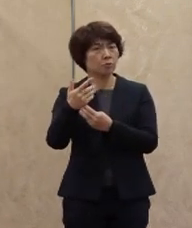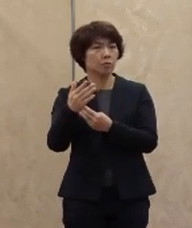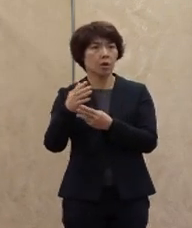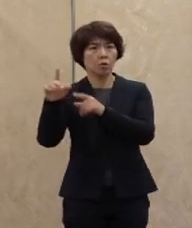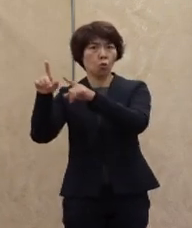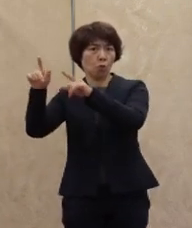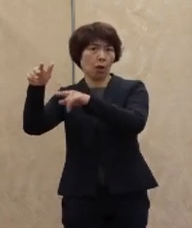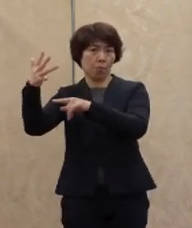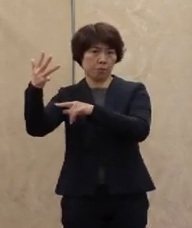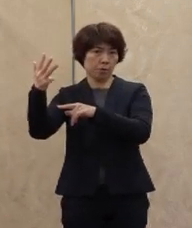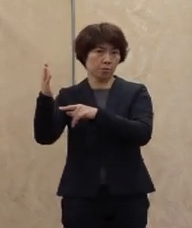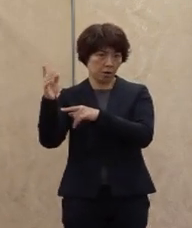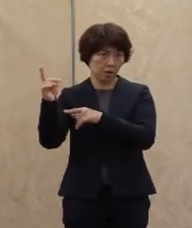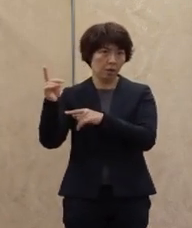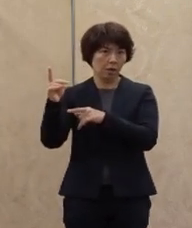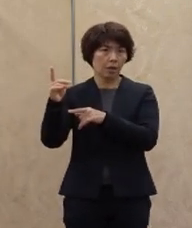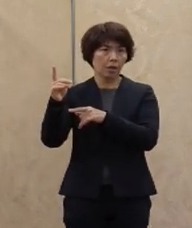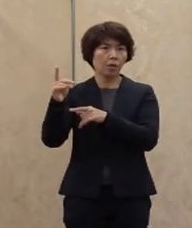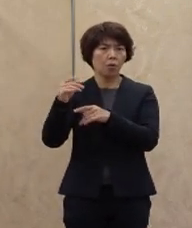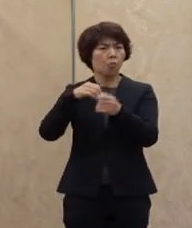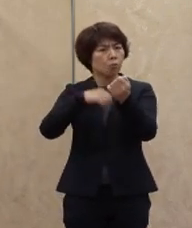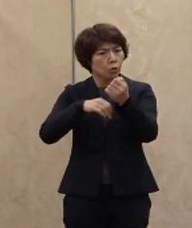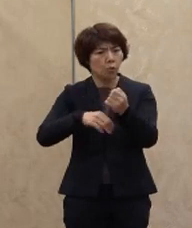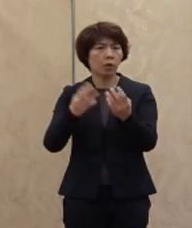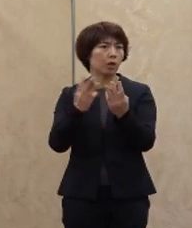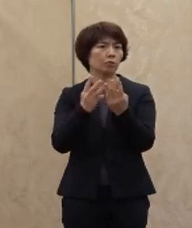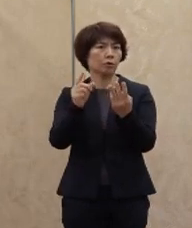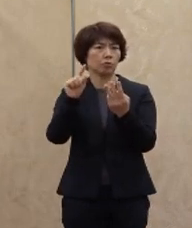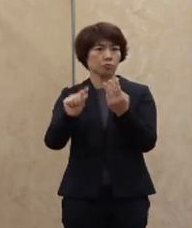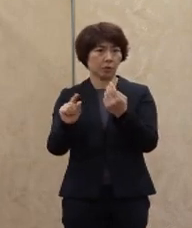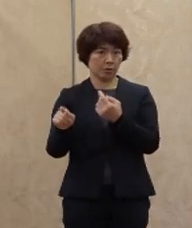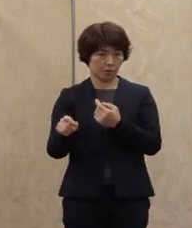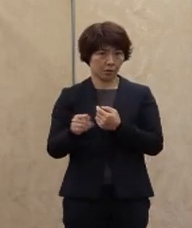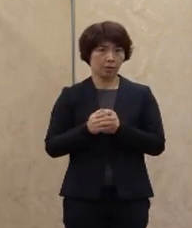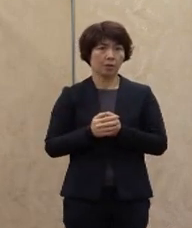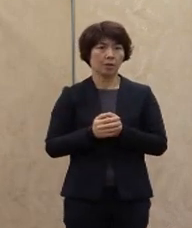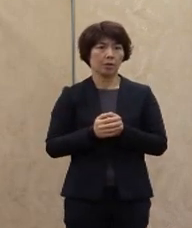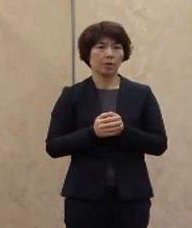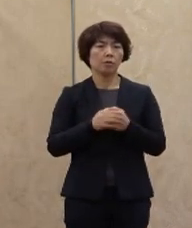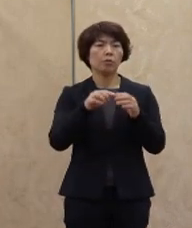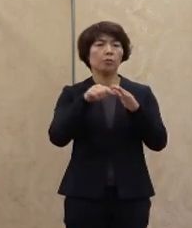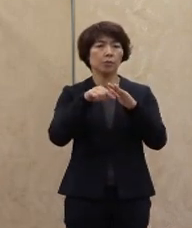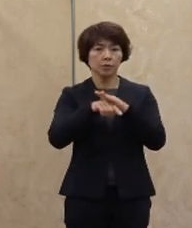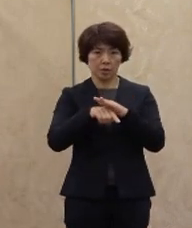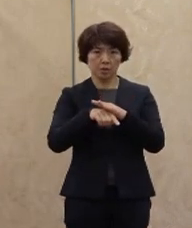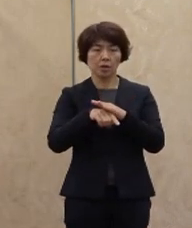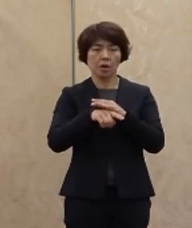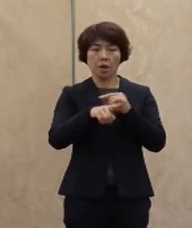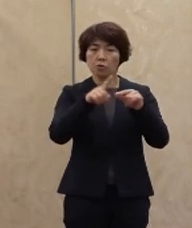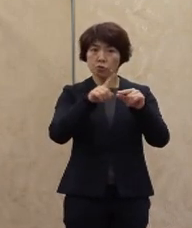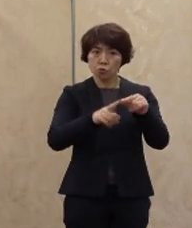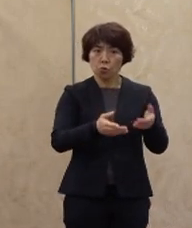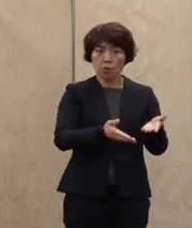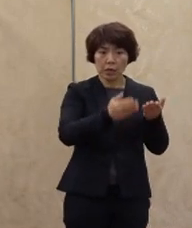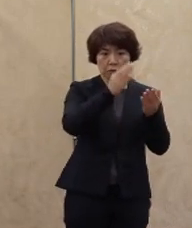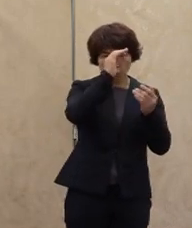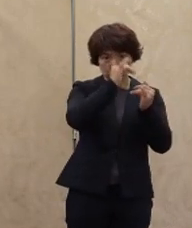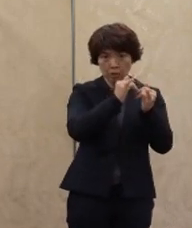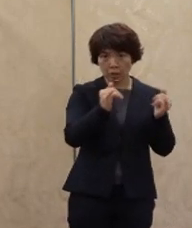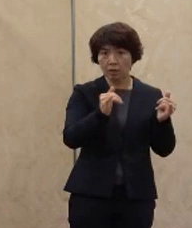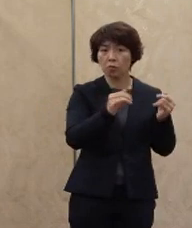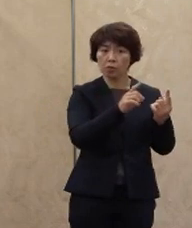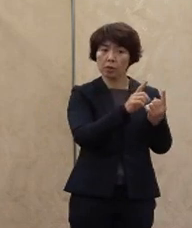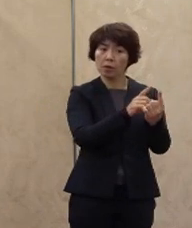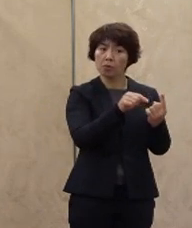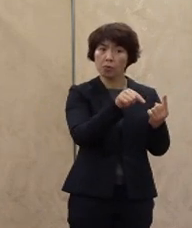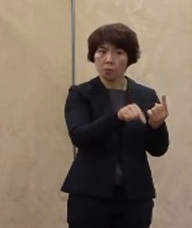ぐらい、救急入れて1000か、だからもともとあんまないんです、ICU の施設っていうのは。だからそういう意味では、中等症、軽症っていうのはまだまだ広げれ